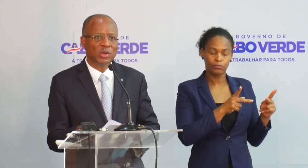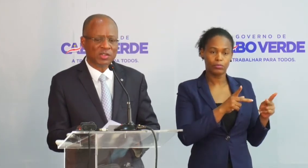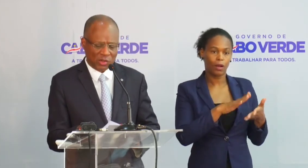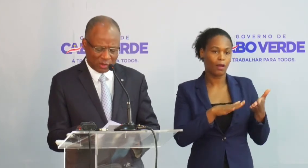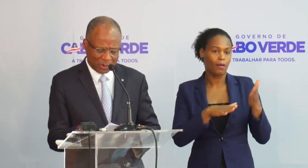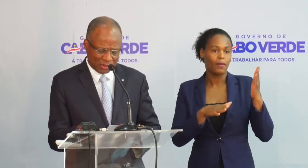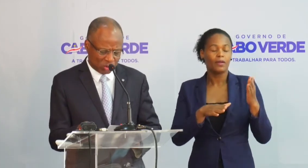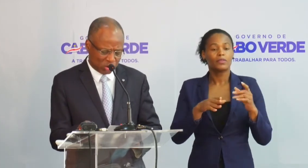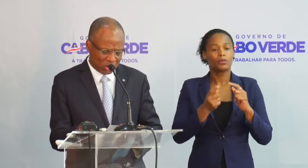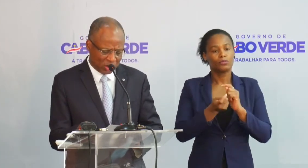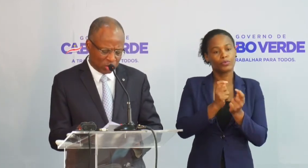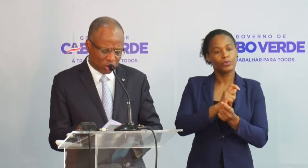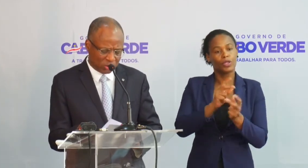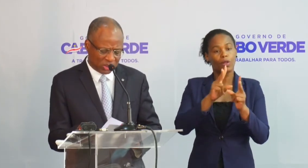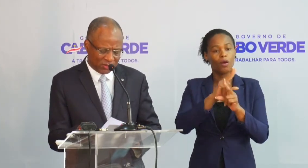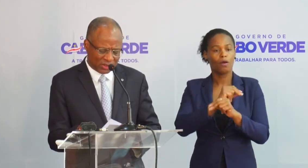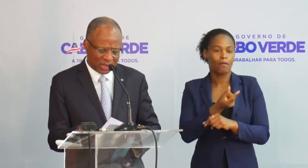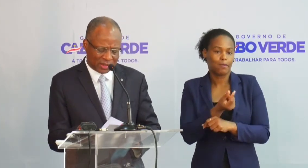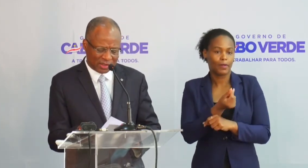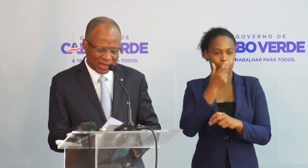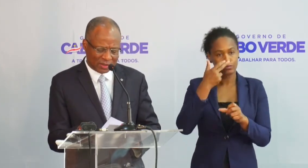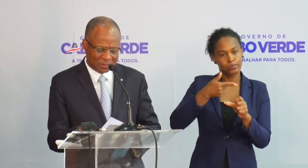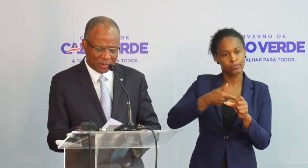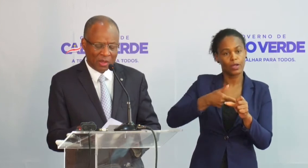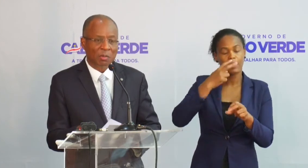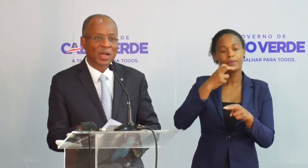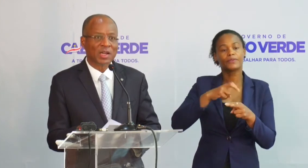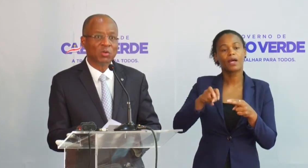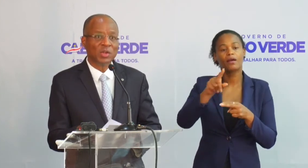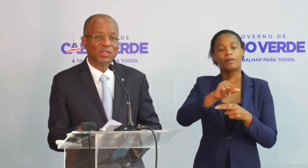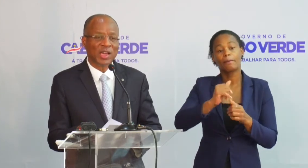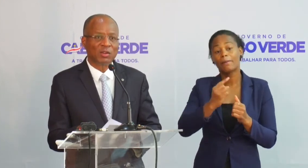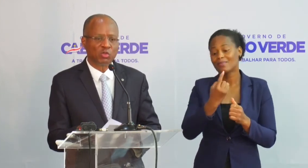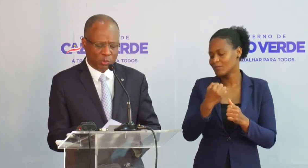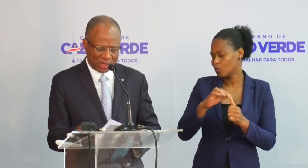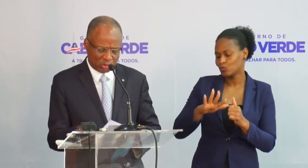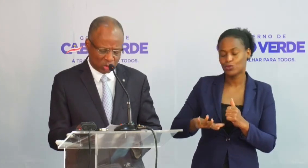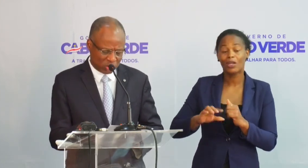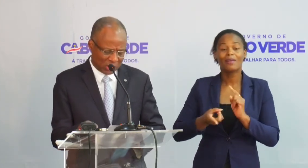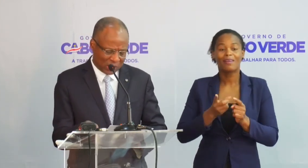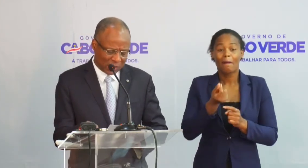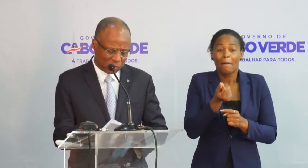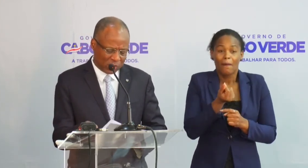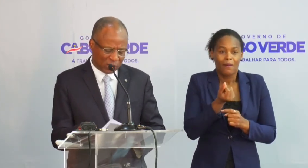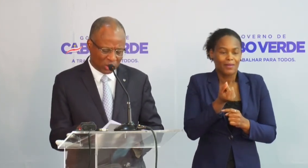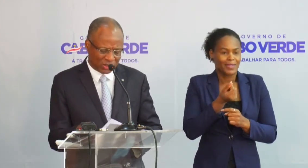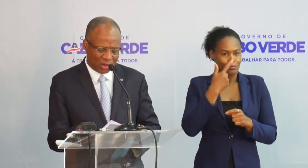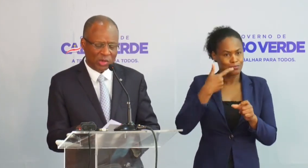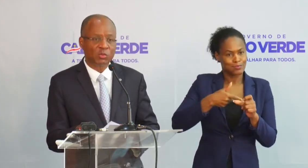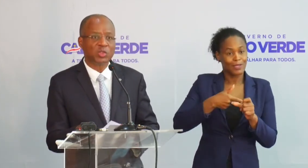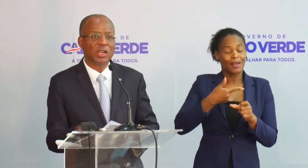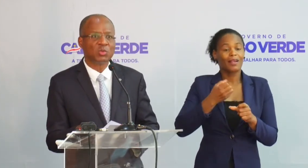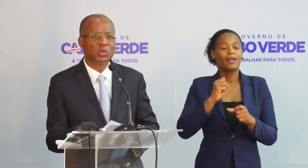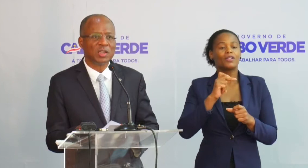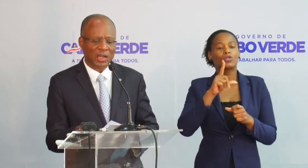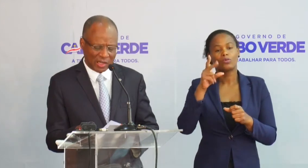de atualização de preços dos combustíveis e de eletricidade para não deixar que os preços da gasolina, do gasóleo, do